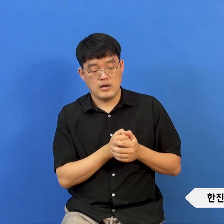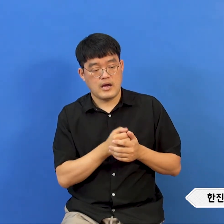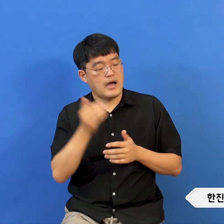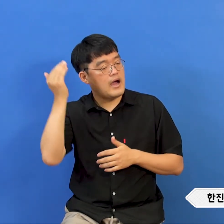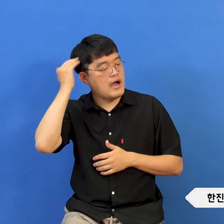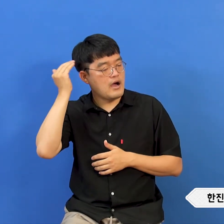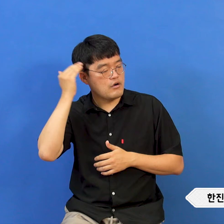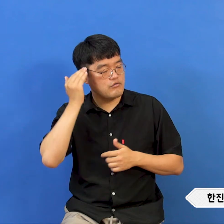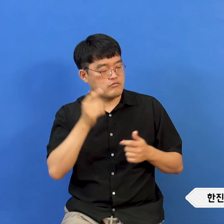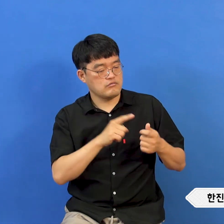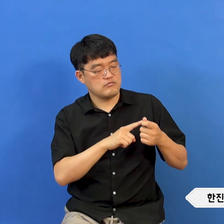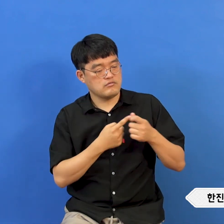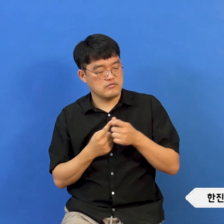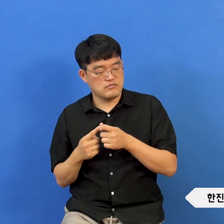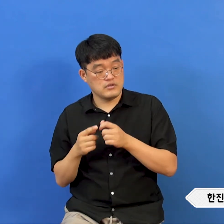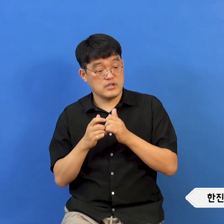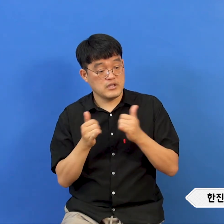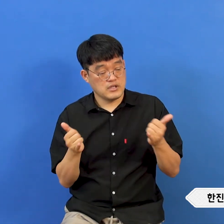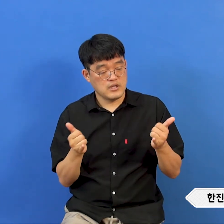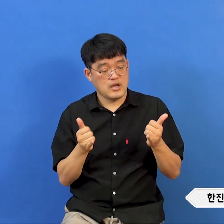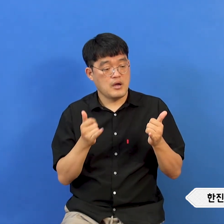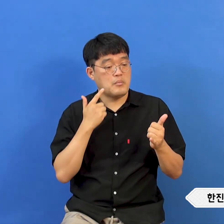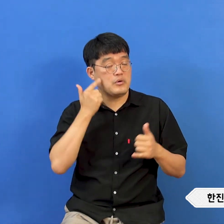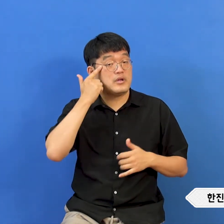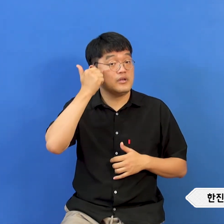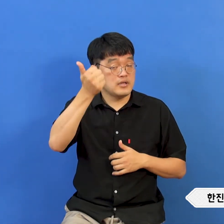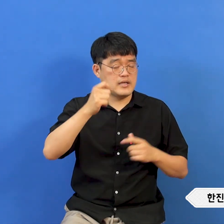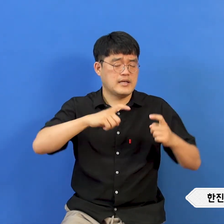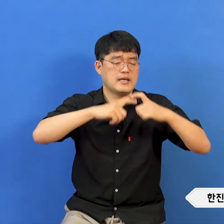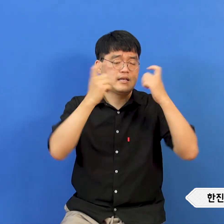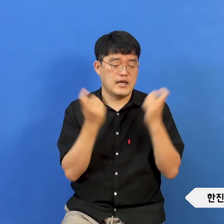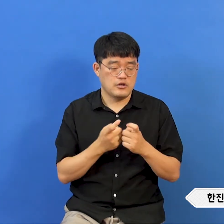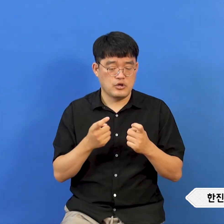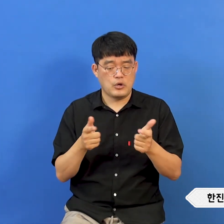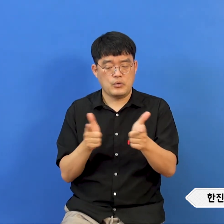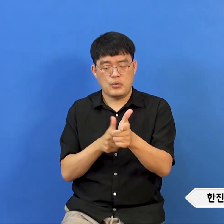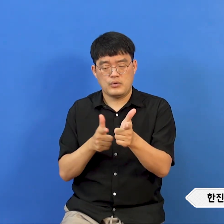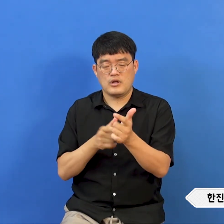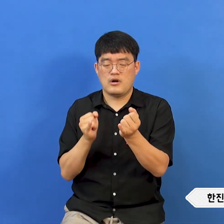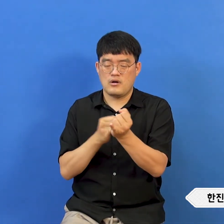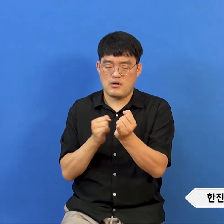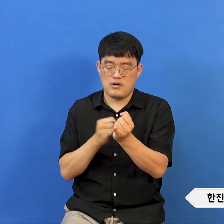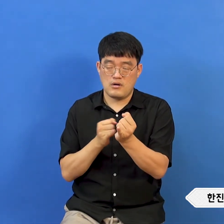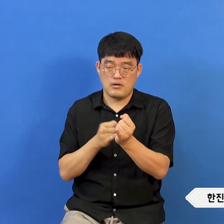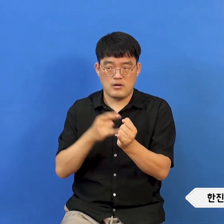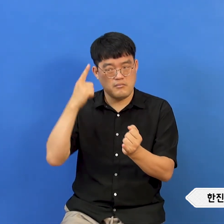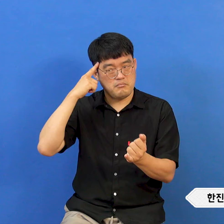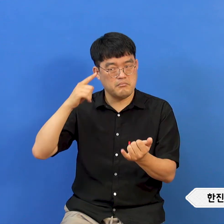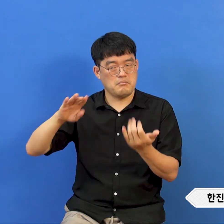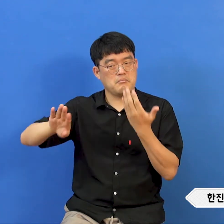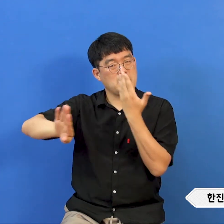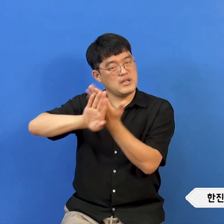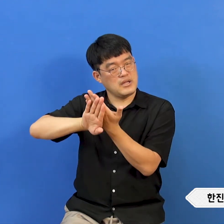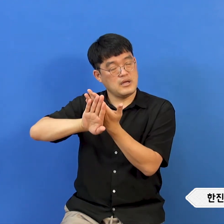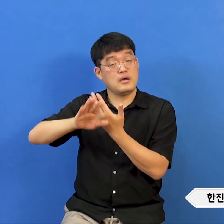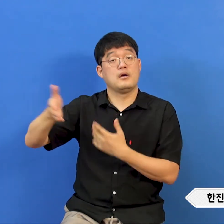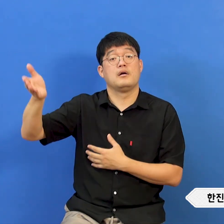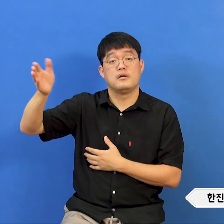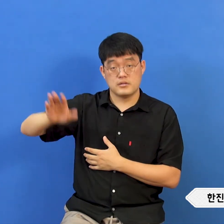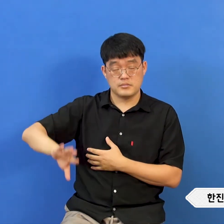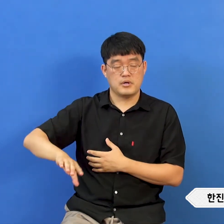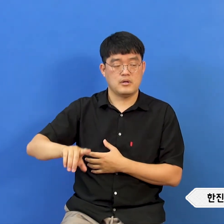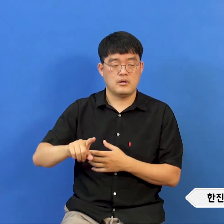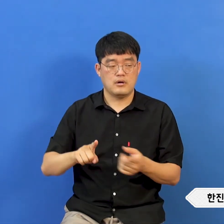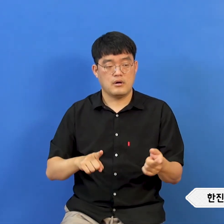자기 개인적으로는 동성애를 반대하지만은 아무 소리도 못 내는 사람들이 있습니다. 왜냐하면 공개적으로